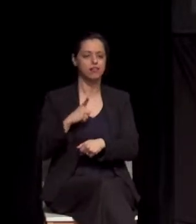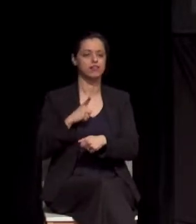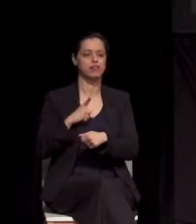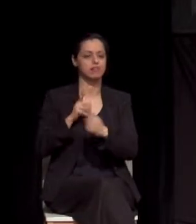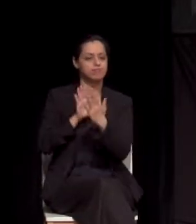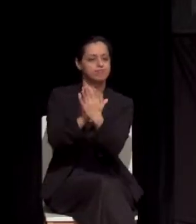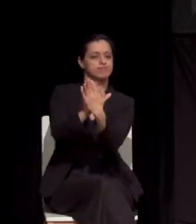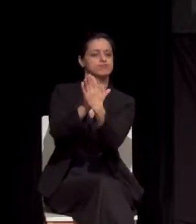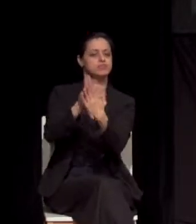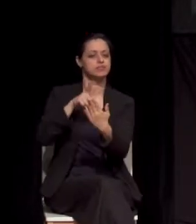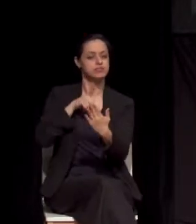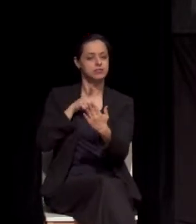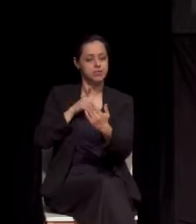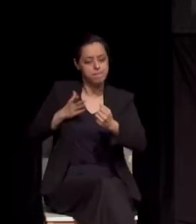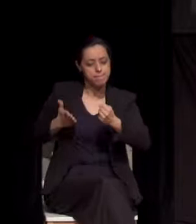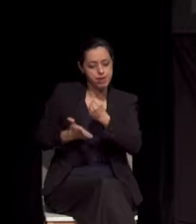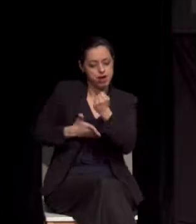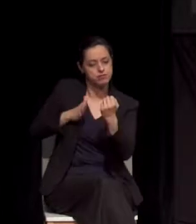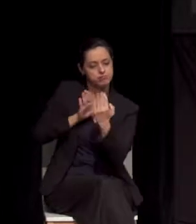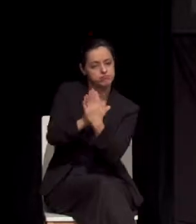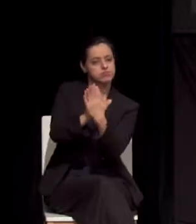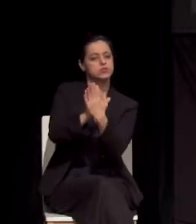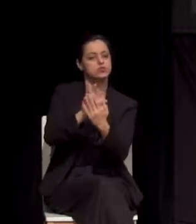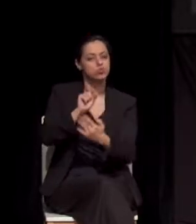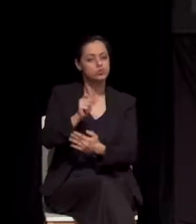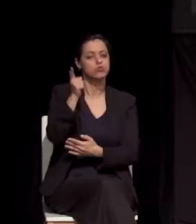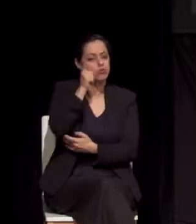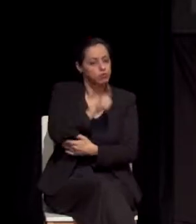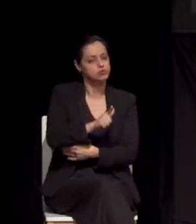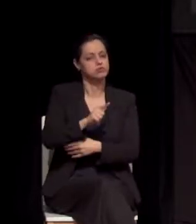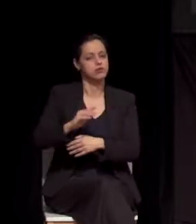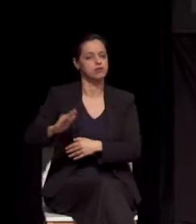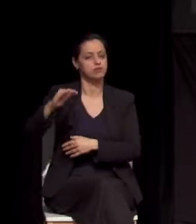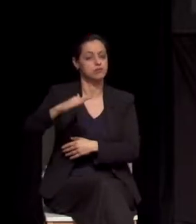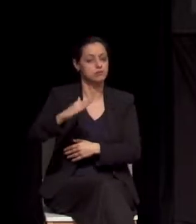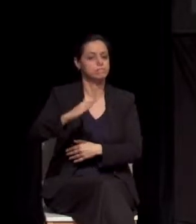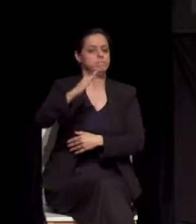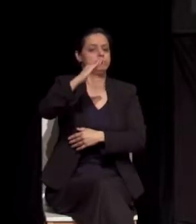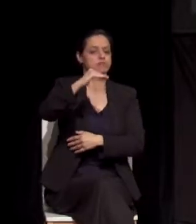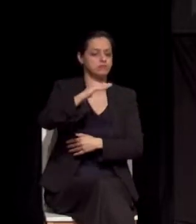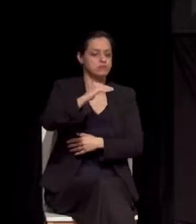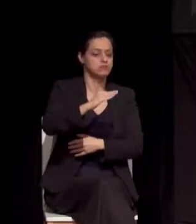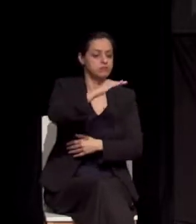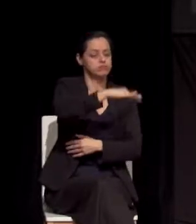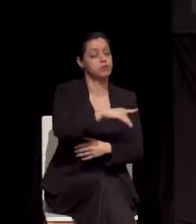cotidiano, na nossa luta de base, vai fazer com que isso aconteça. Então, para olhar esse cenário de